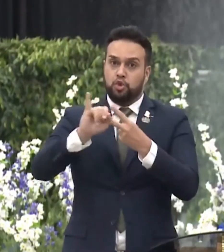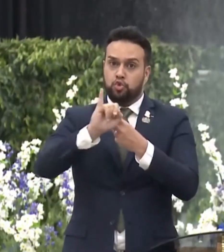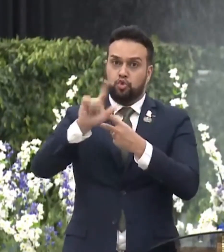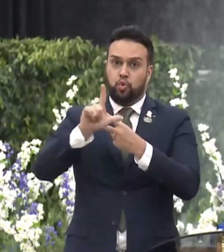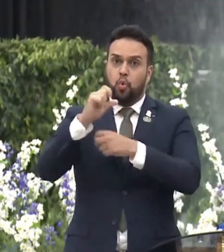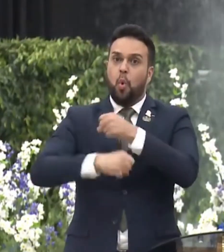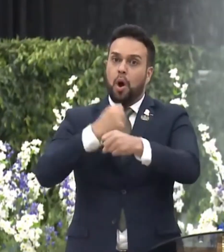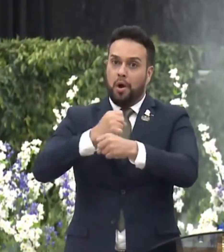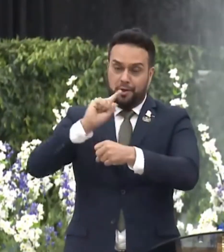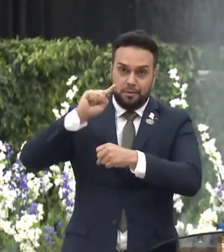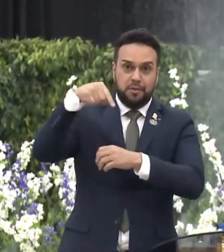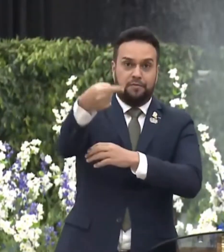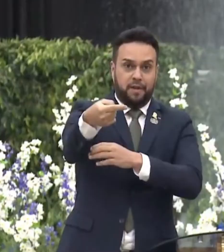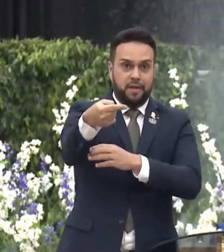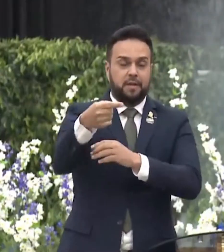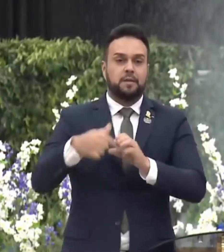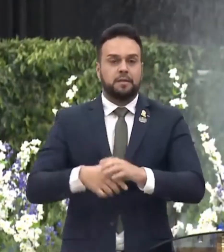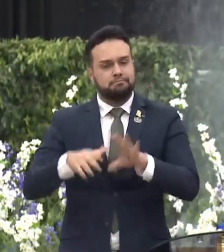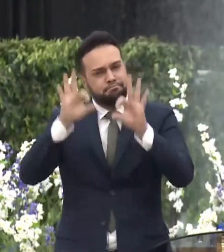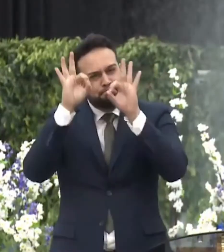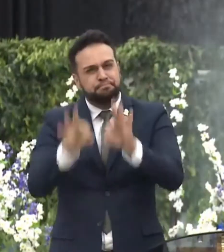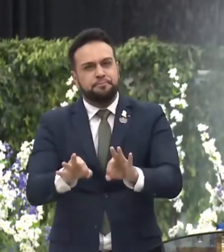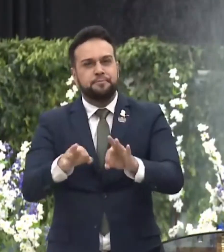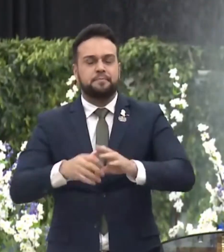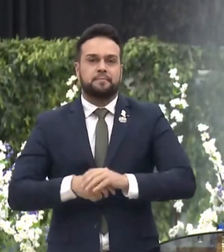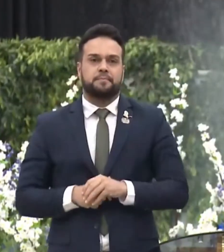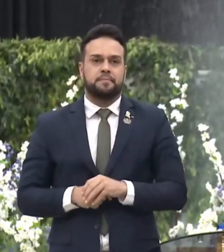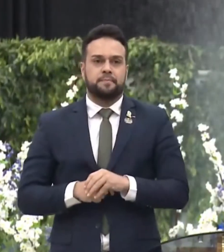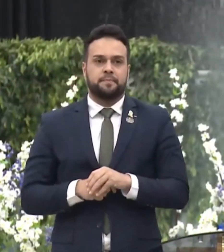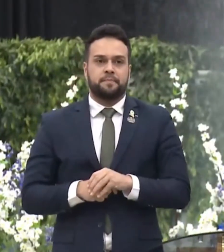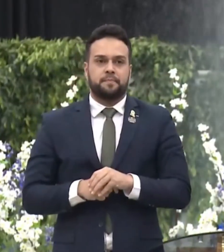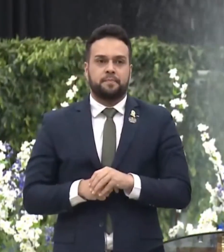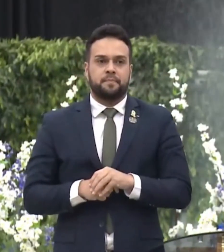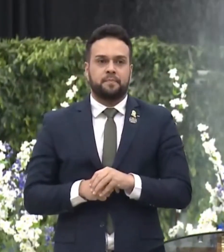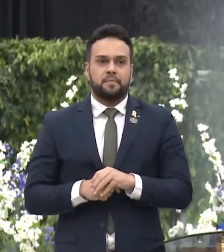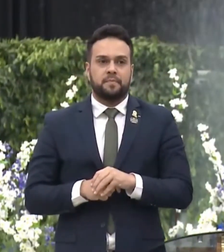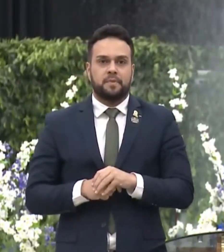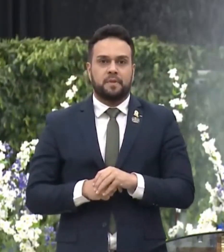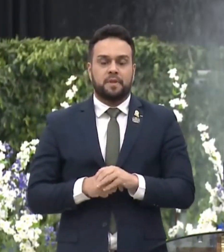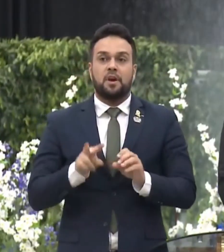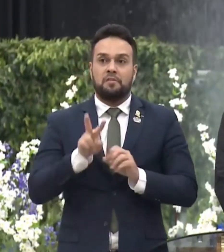do ano que vem, com toda certeza, mais que um